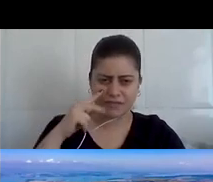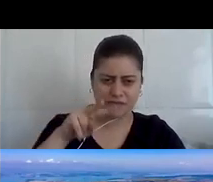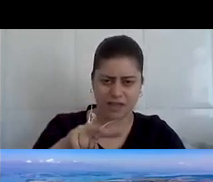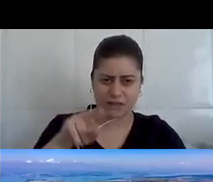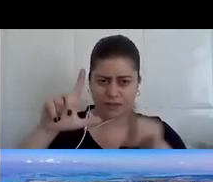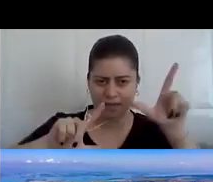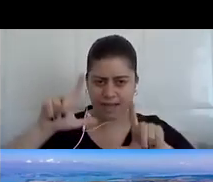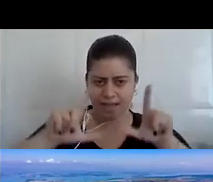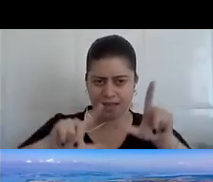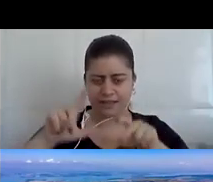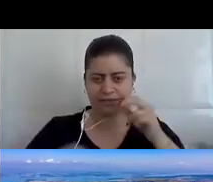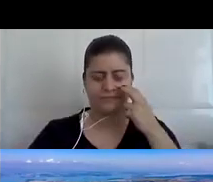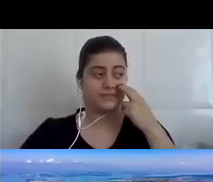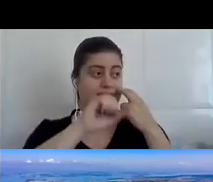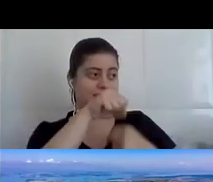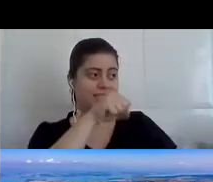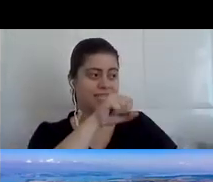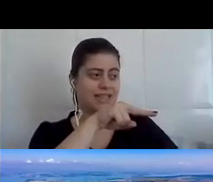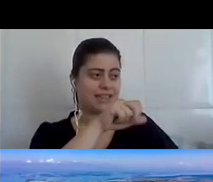Sim, Natália. Bom,